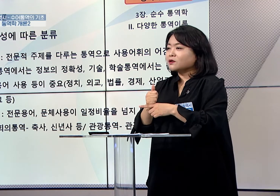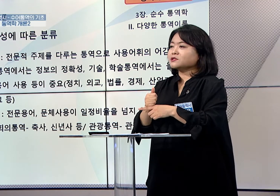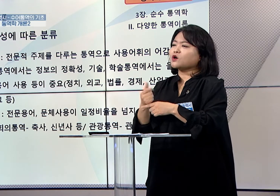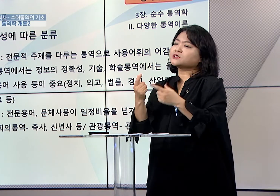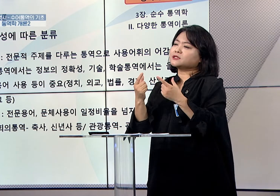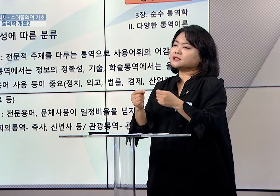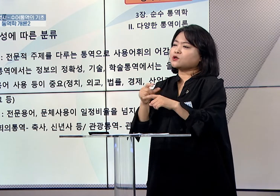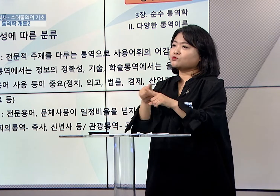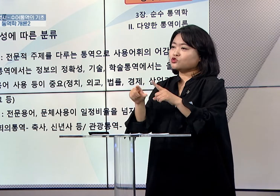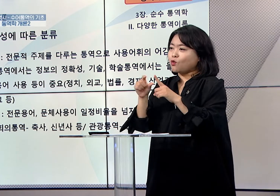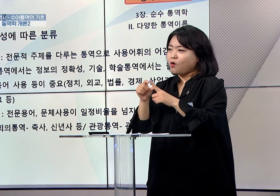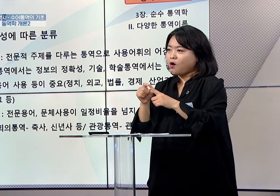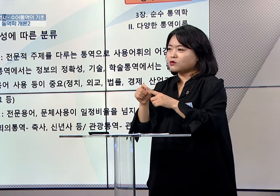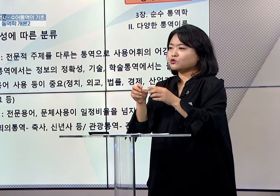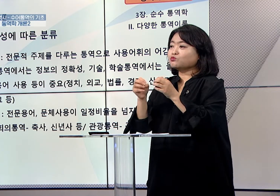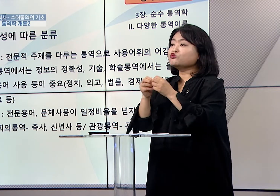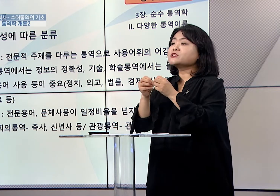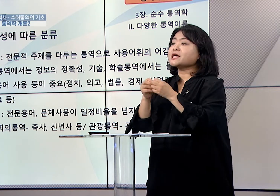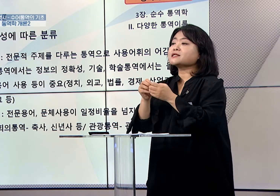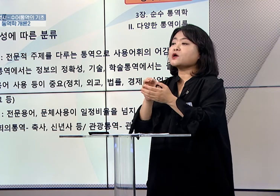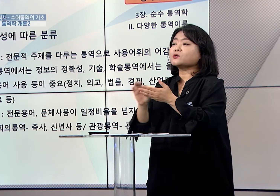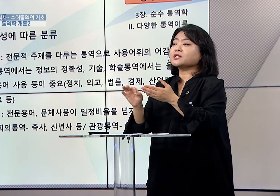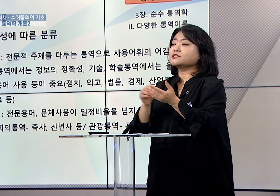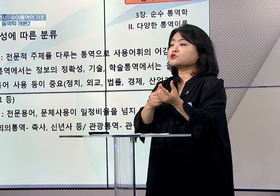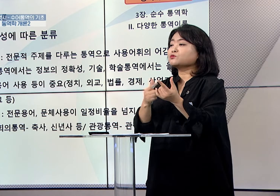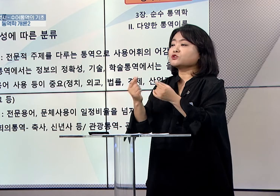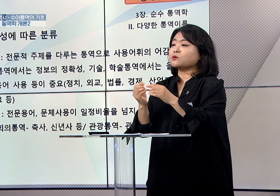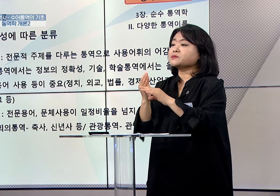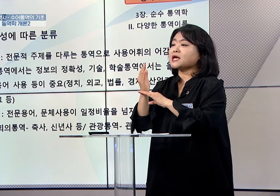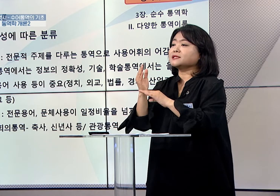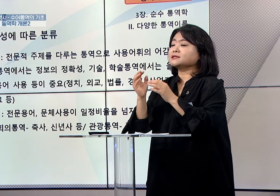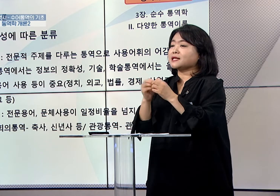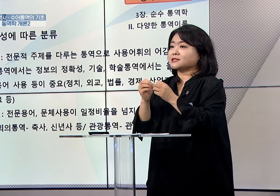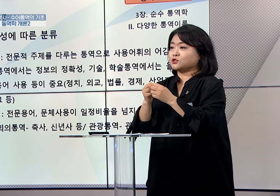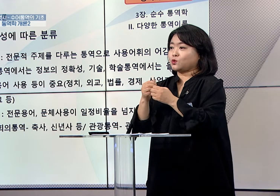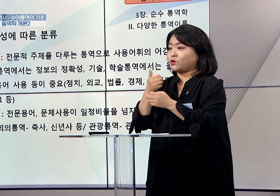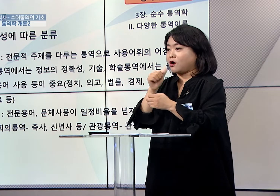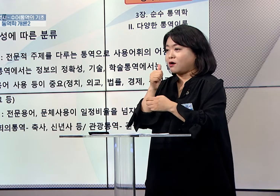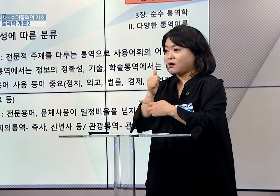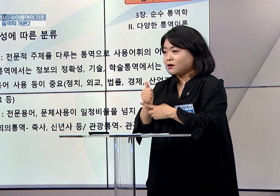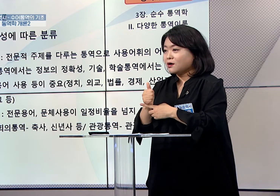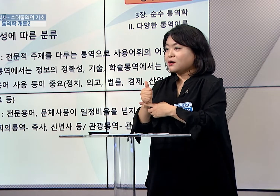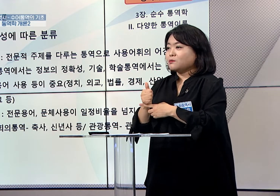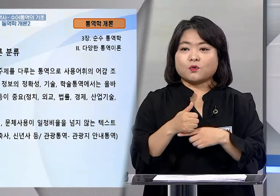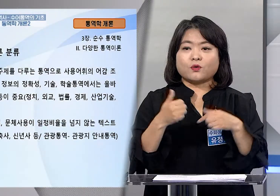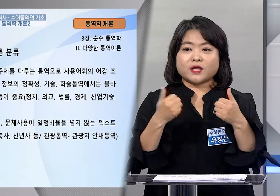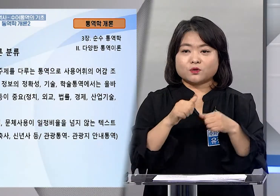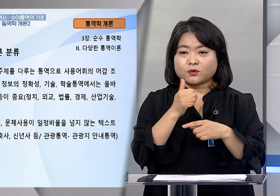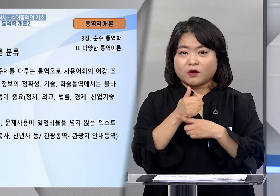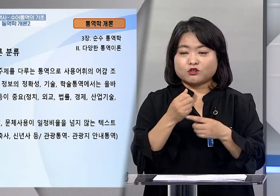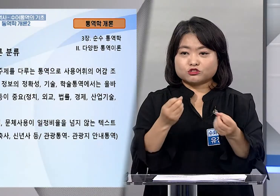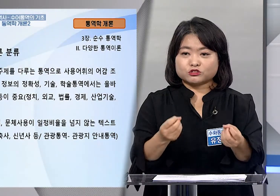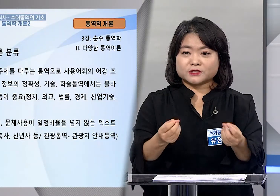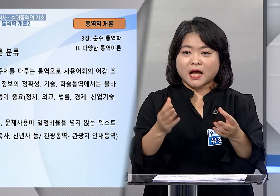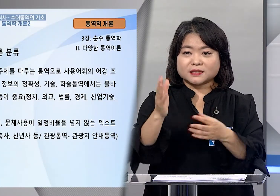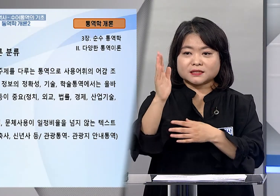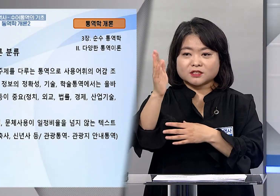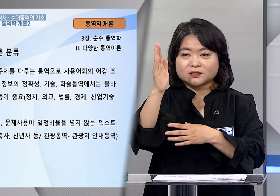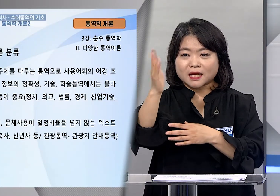역시 전문 용어 또 문체 사용의 일정 비율을 넘지 않는 텍스트 통역, 회의 통역, 축사, 신년사